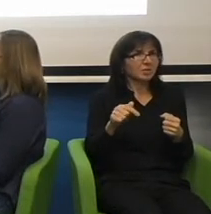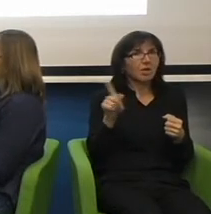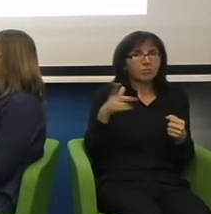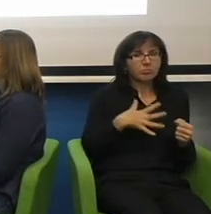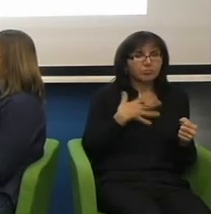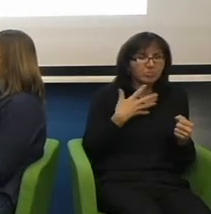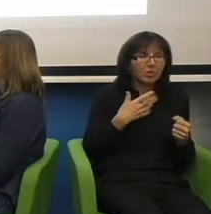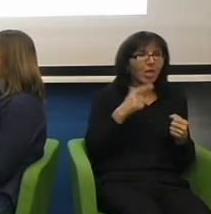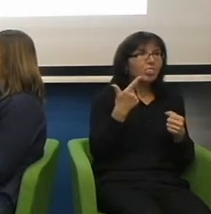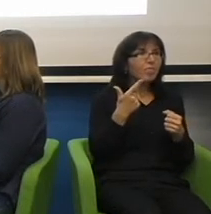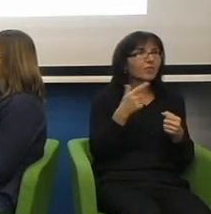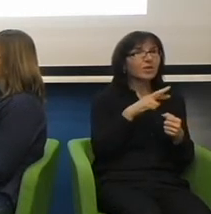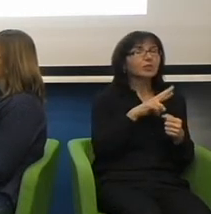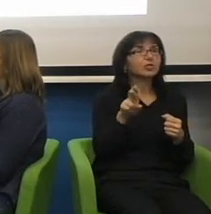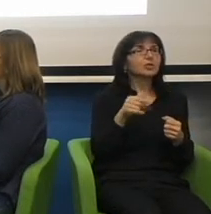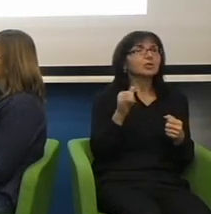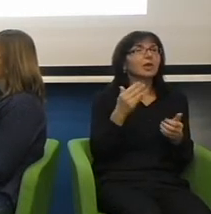rzeczy. Pierwsza taka, że